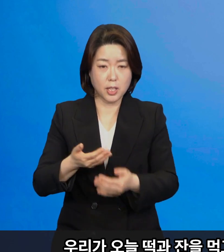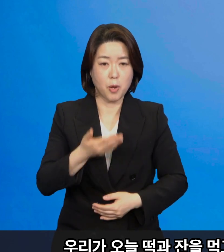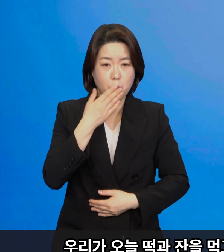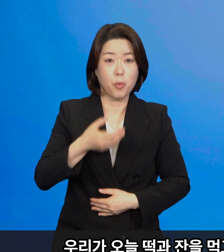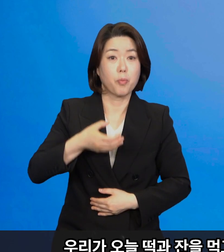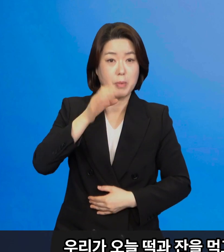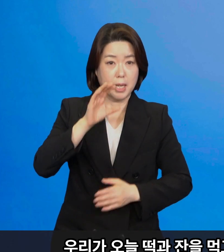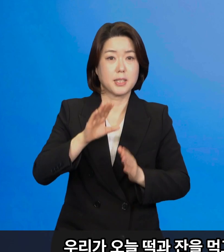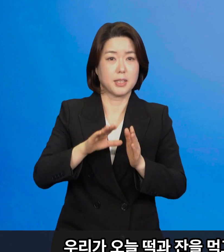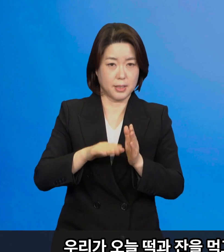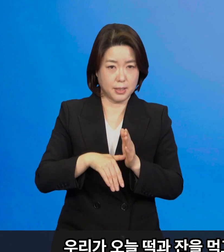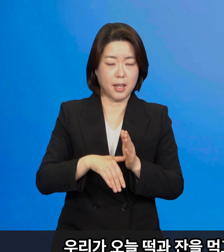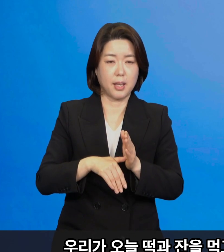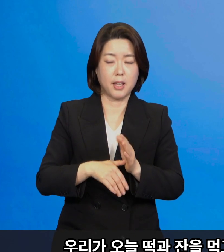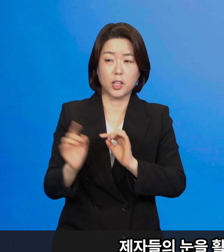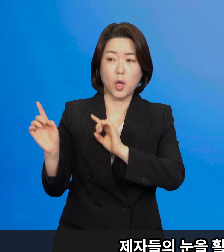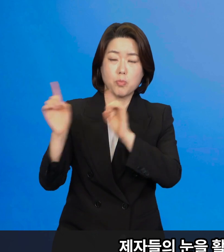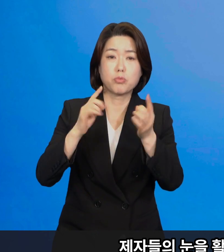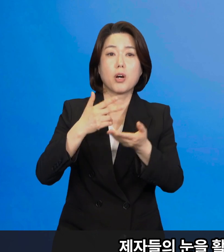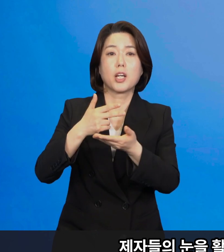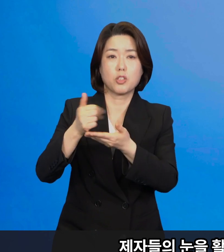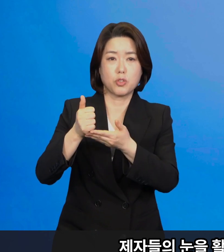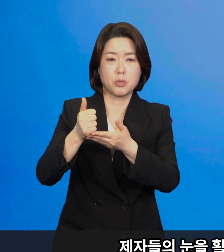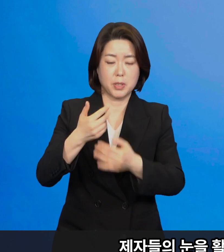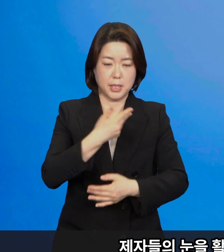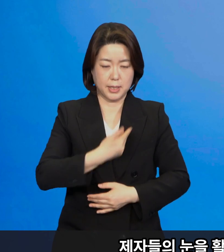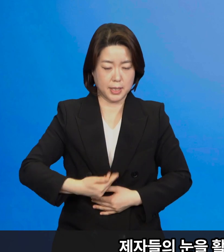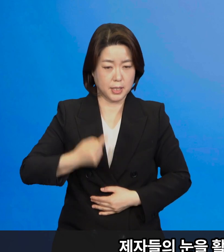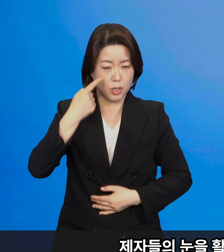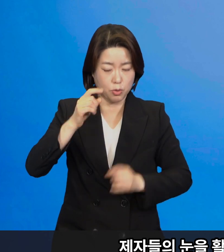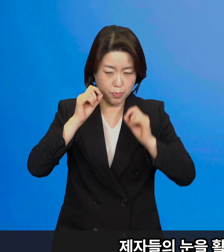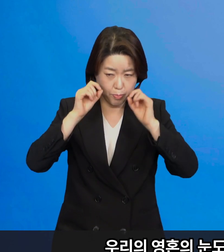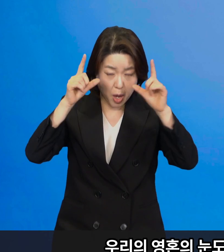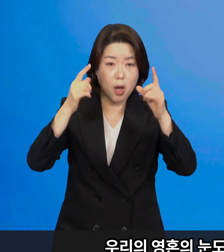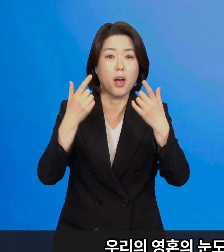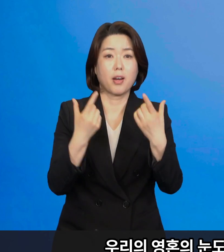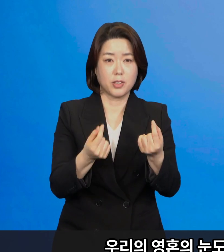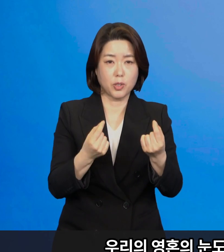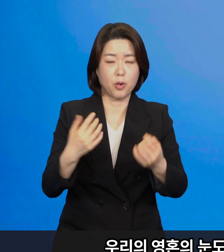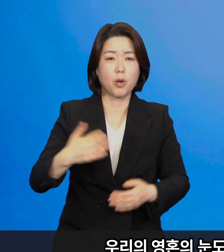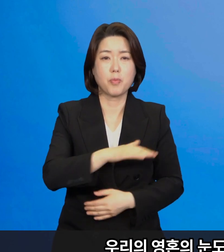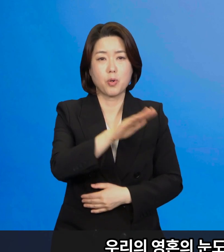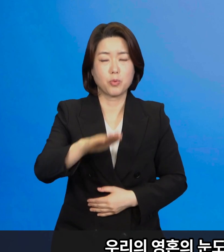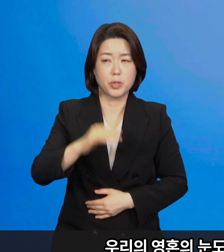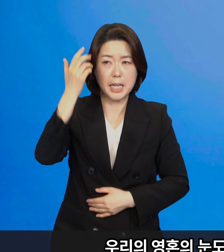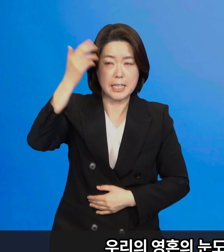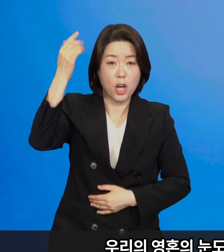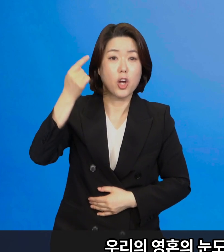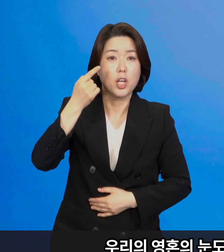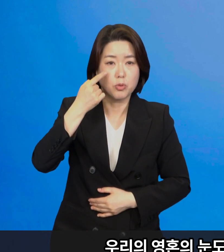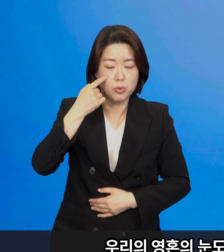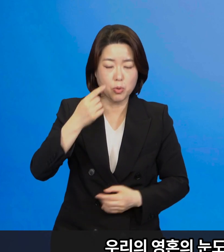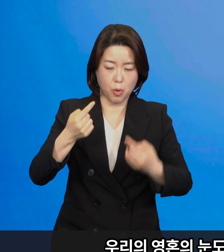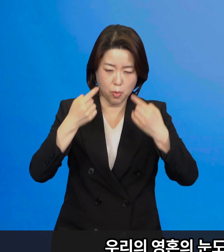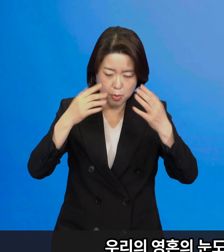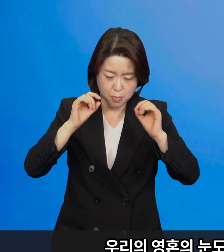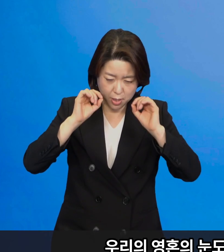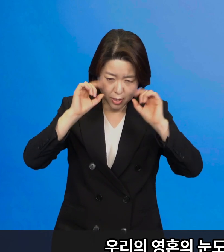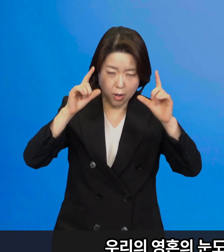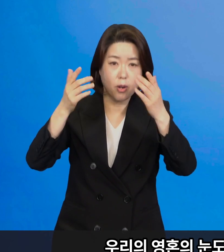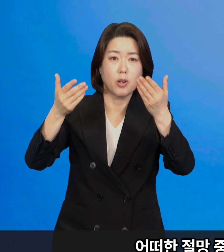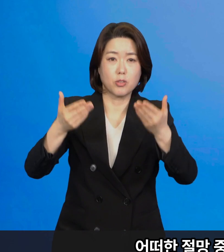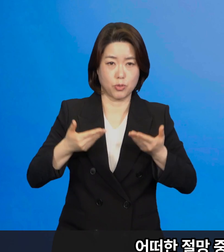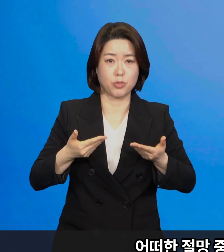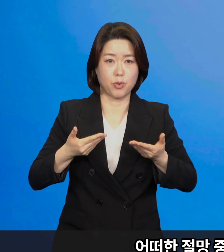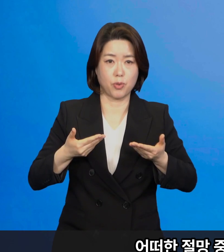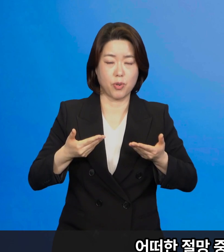마실 때에 부활의 주님께서 제자들의 눈을 활짝 열어주신 것처럼 우리의 영혼의 눈도 분명하게